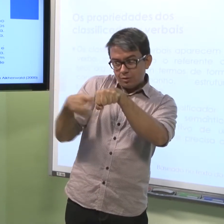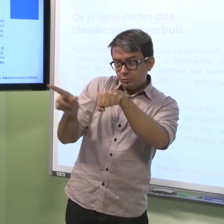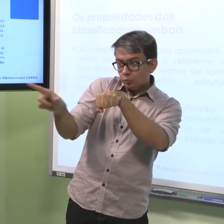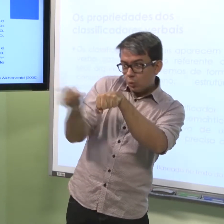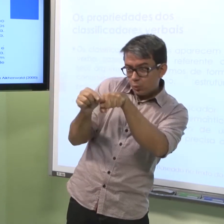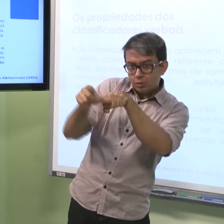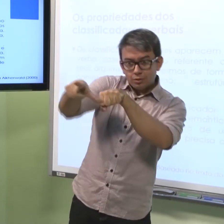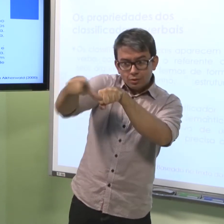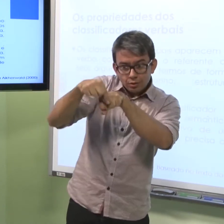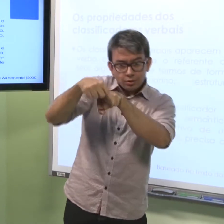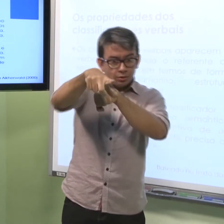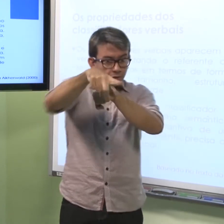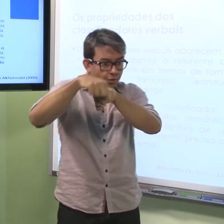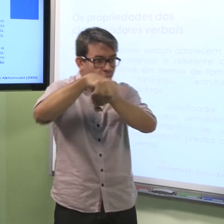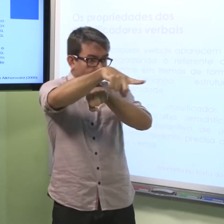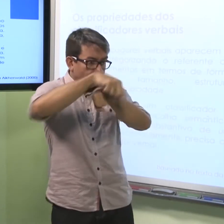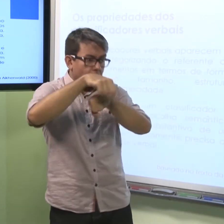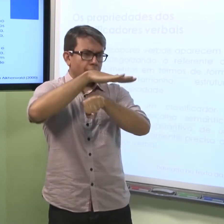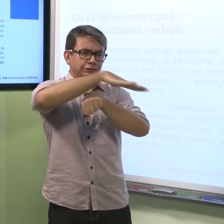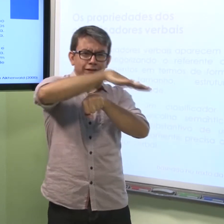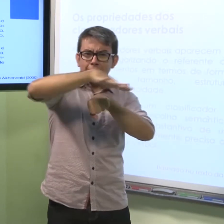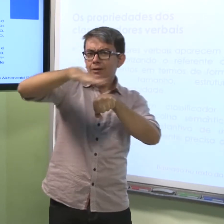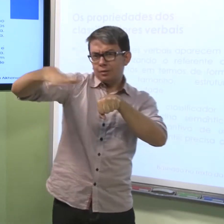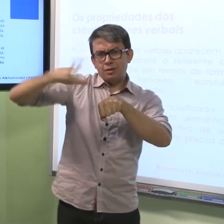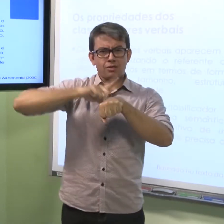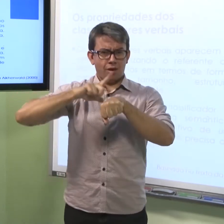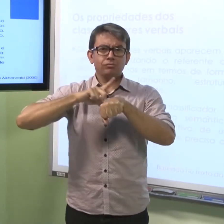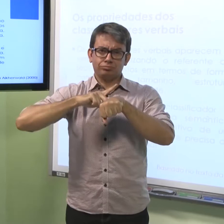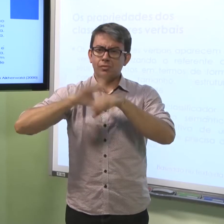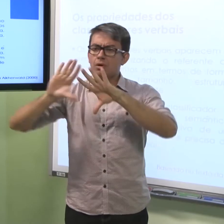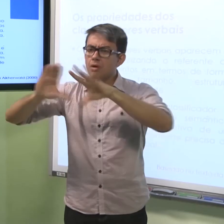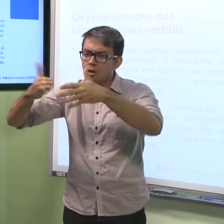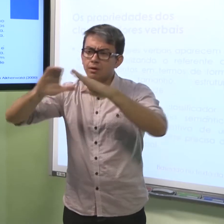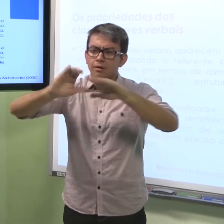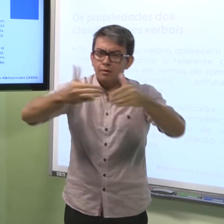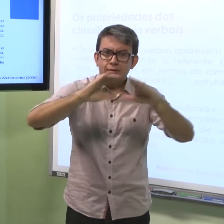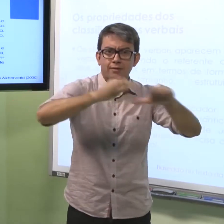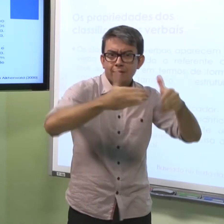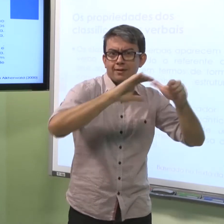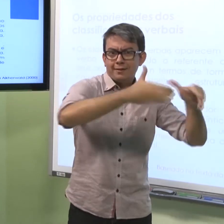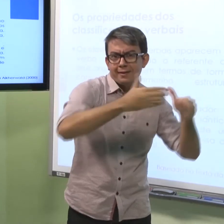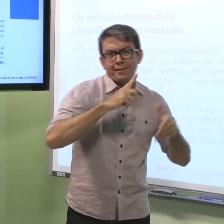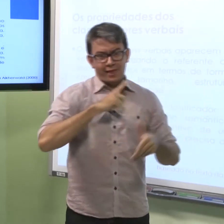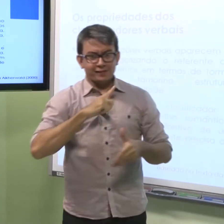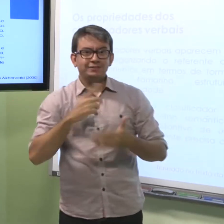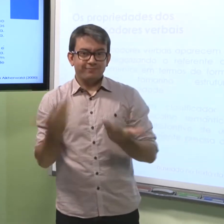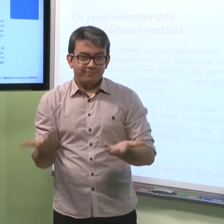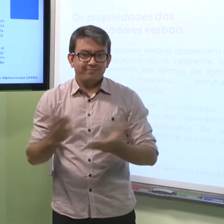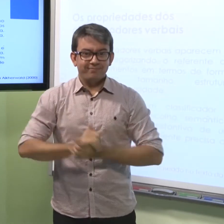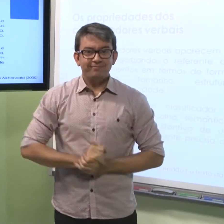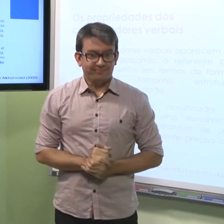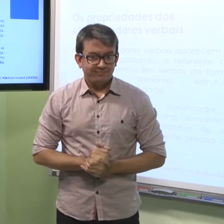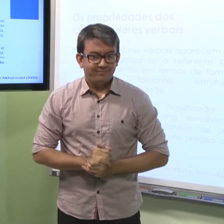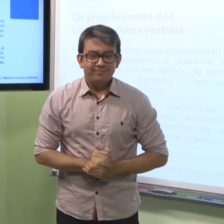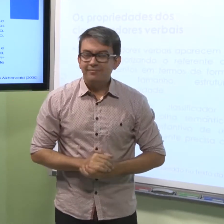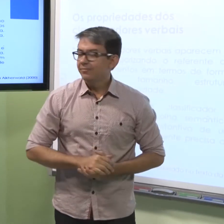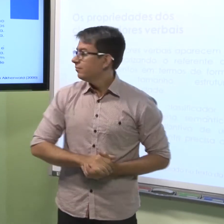Tem um classificador verbal e ele vai se ligando a uma dessas categorias.